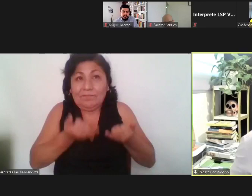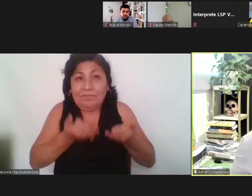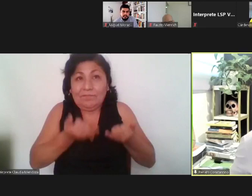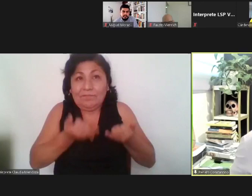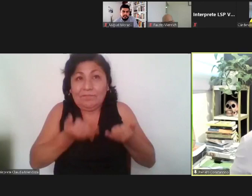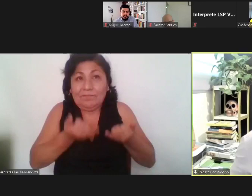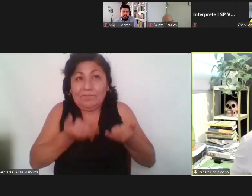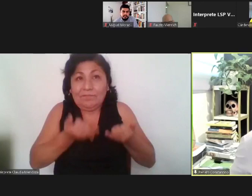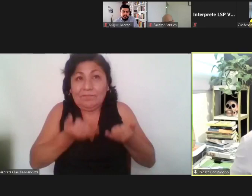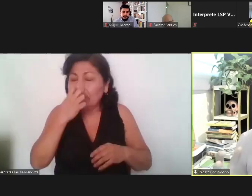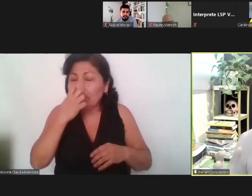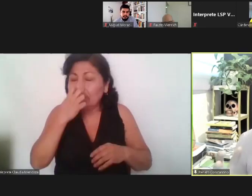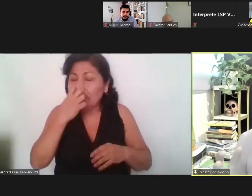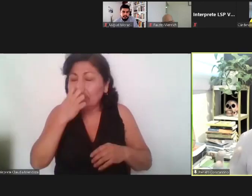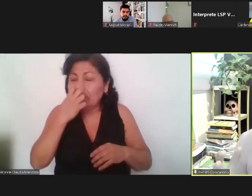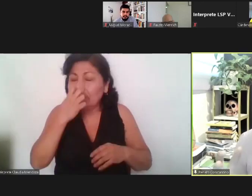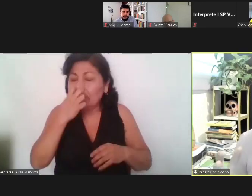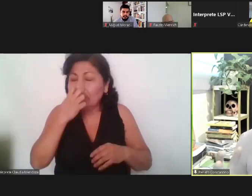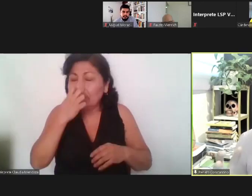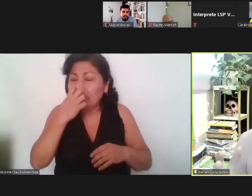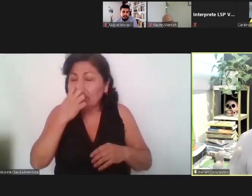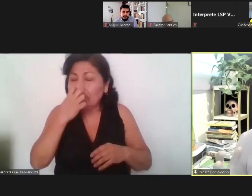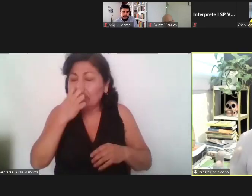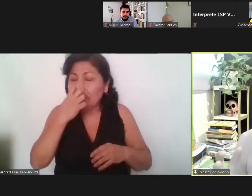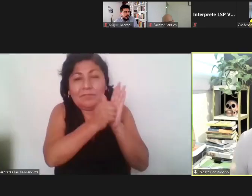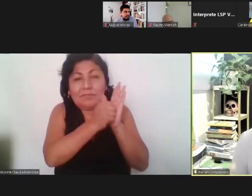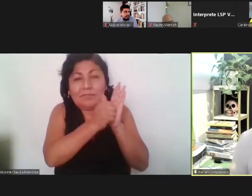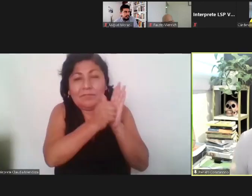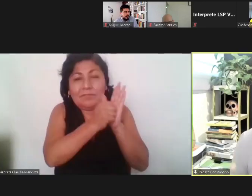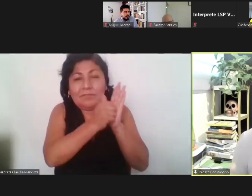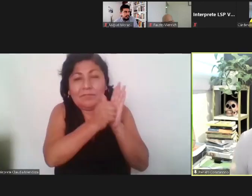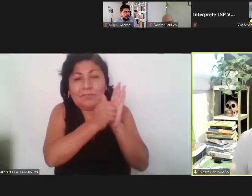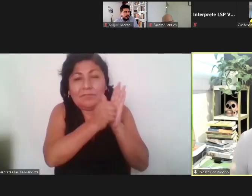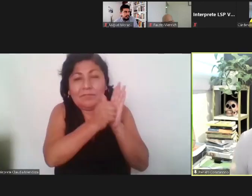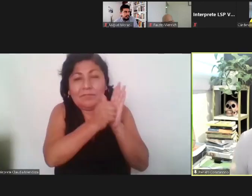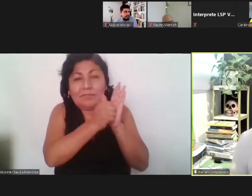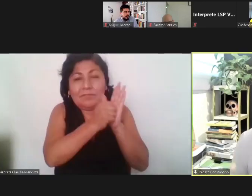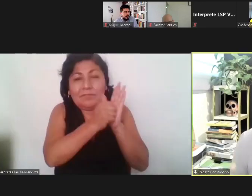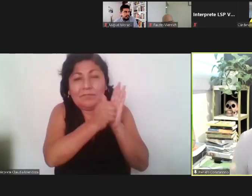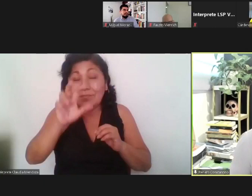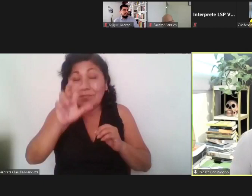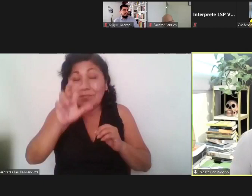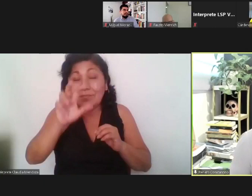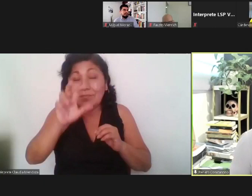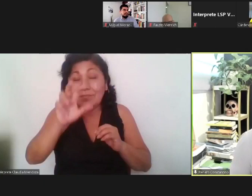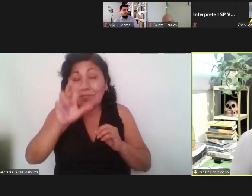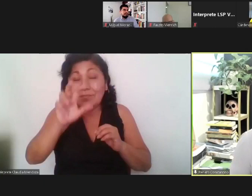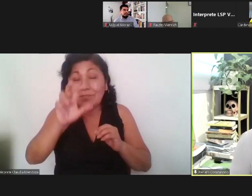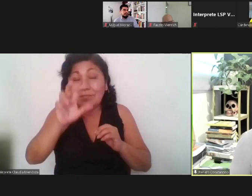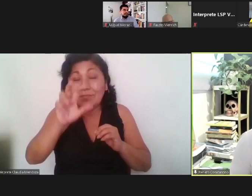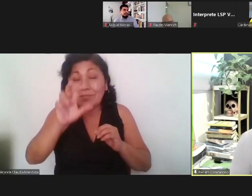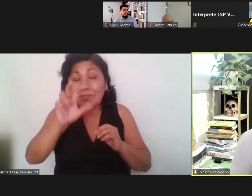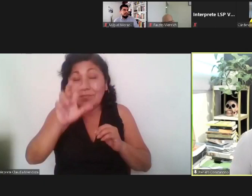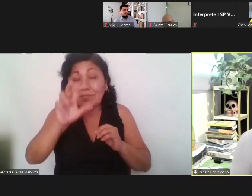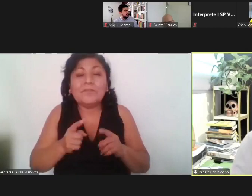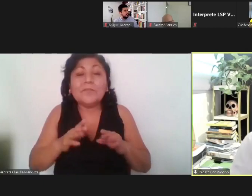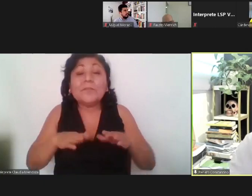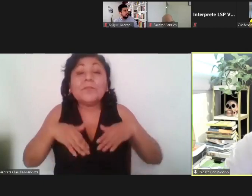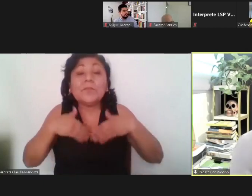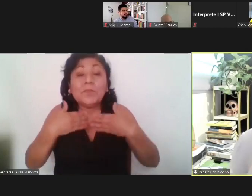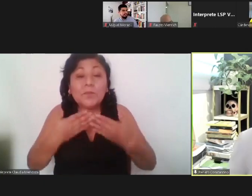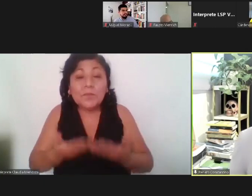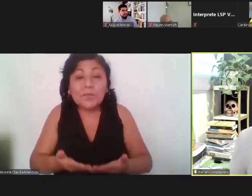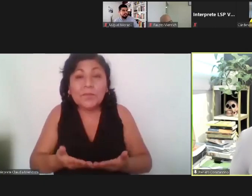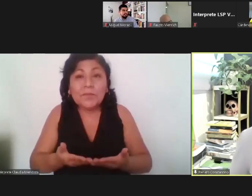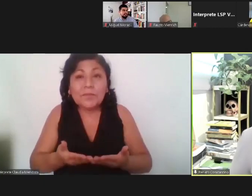el artículo 43G de la Ley de Derechos de Autor, que puede hacerlo, por ejemplo, puede pasar una obra